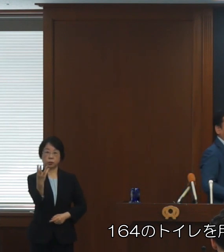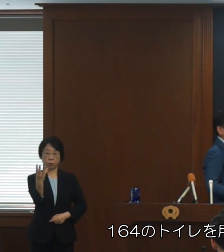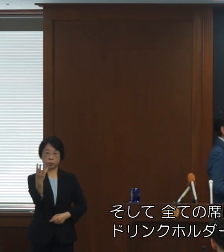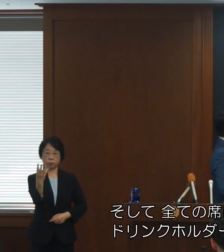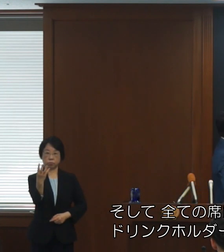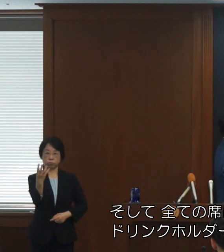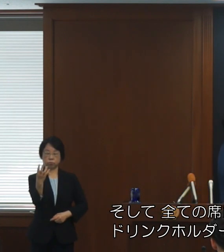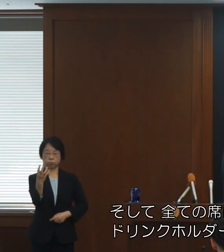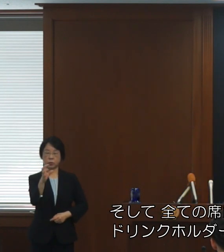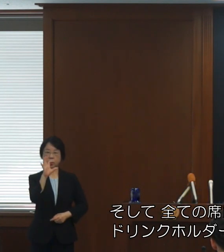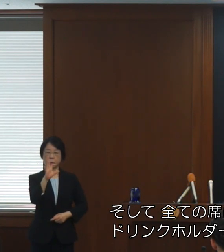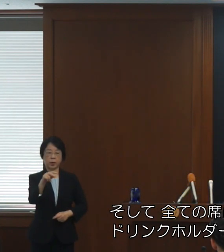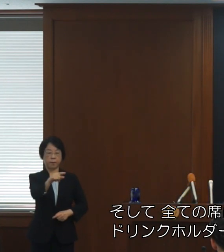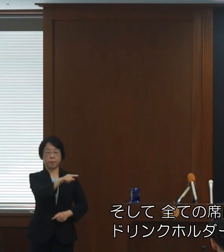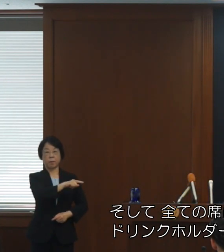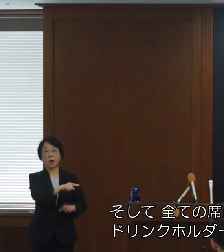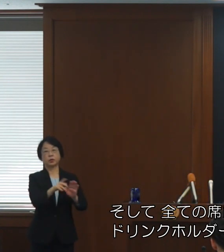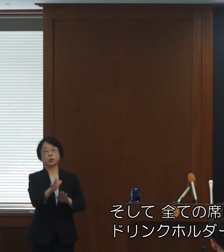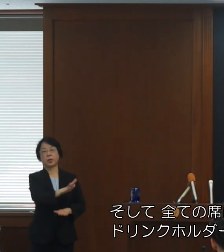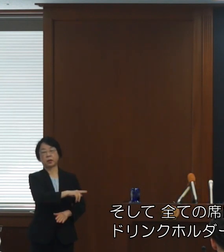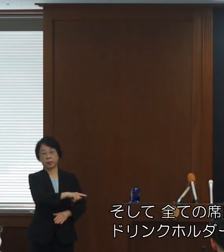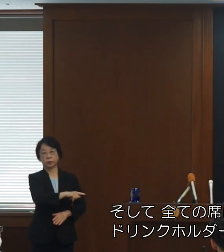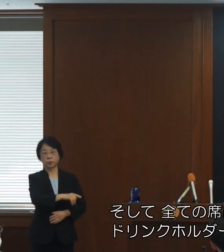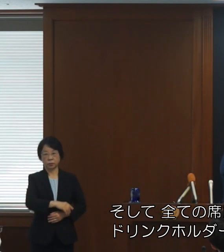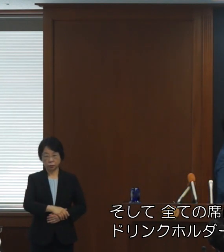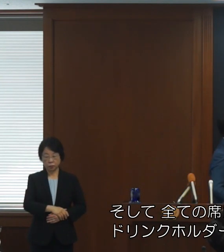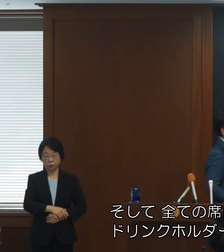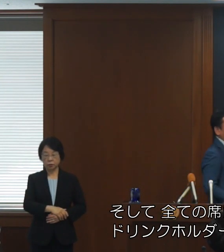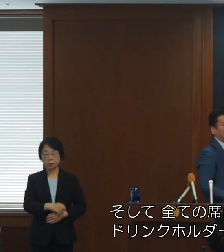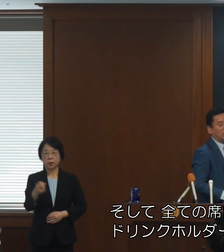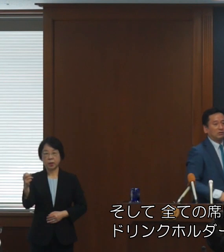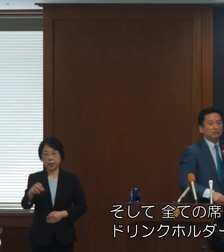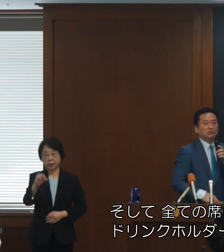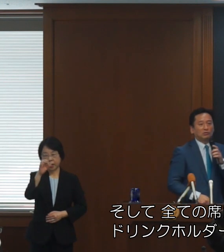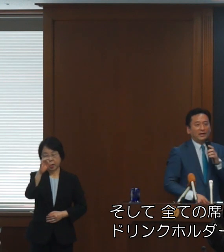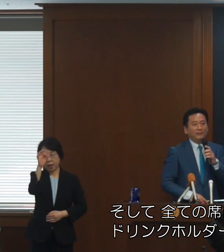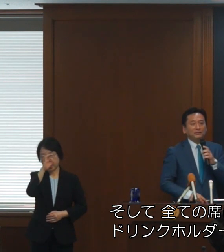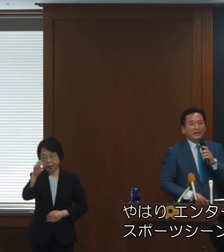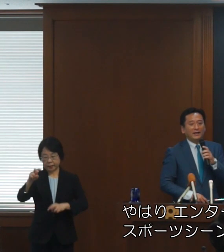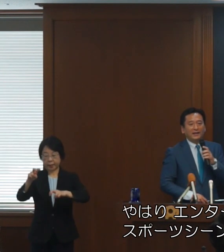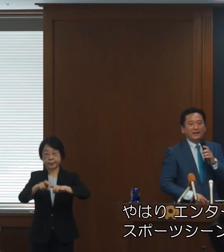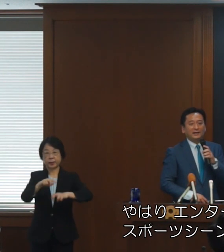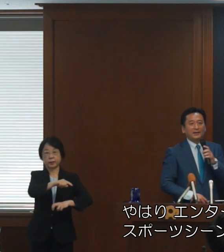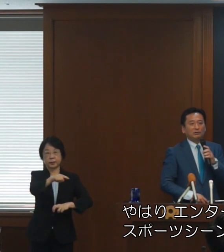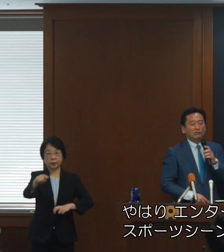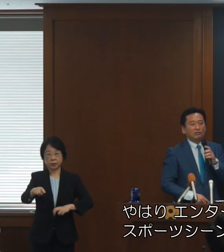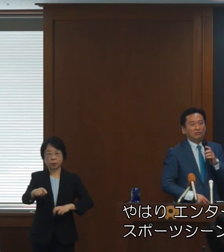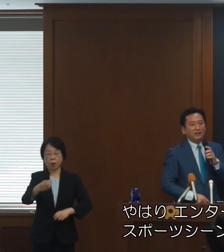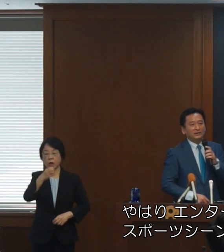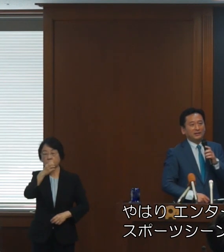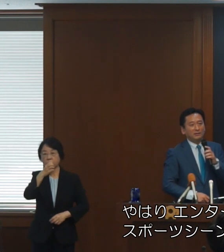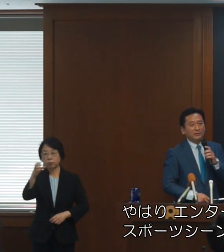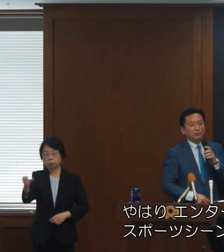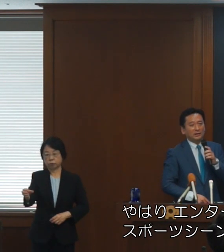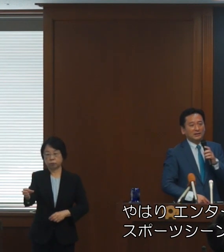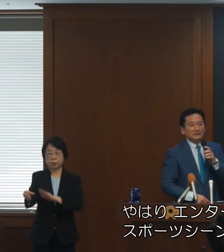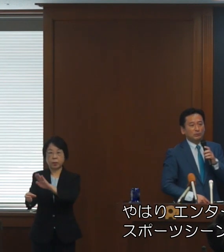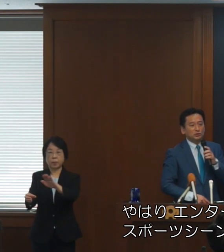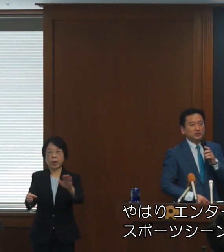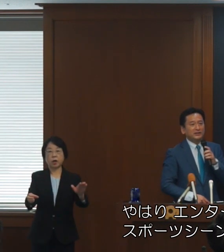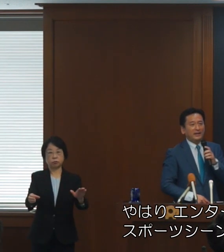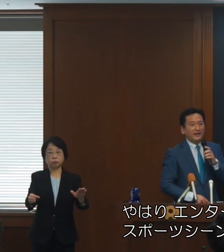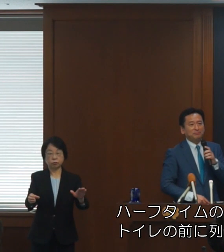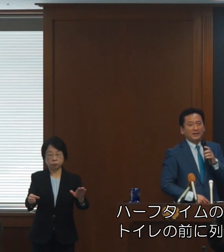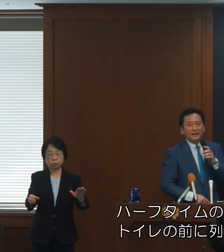ていただきましたそして全ての席にドリンクホルダーを完備するということでやはりエンターテインメント